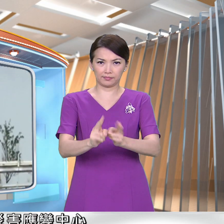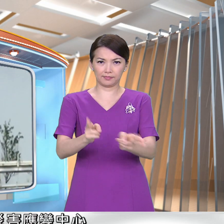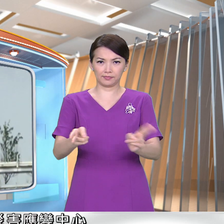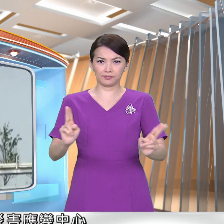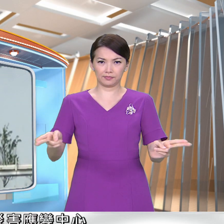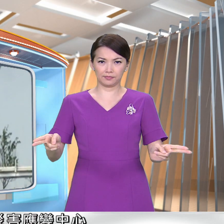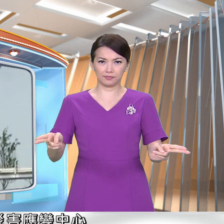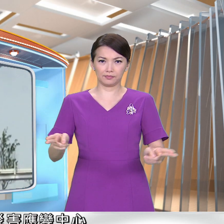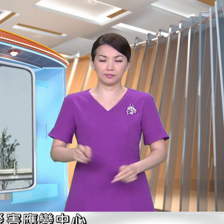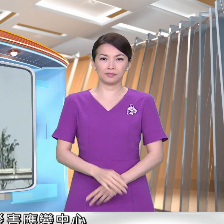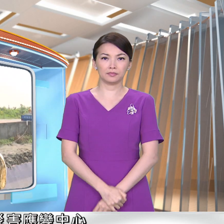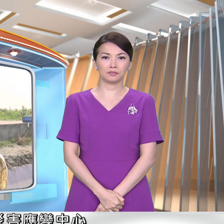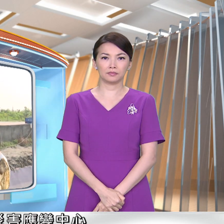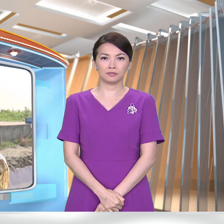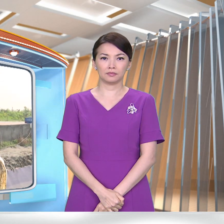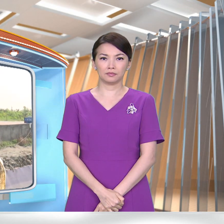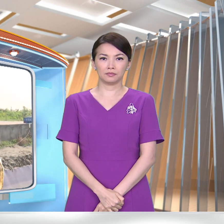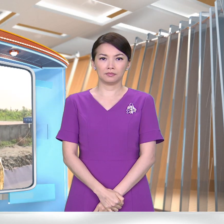害应变中心。